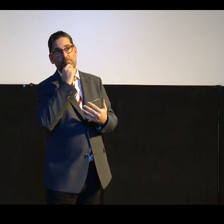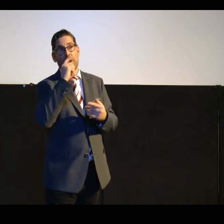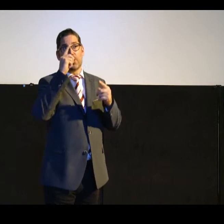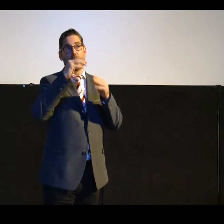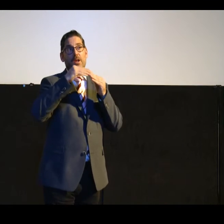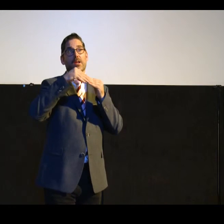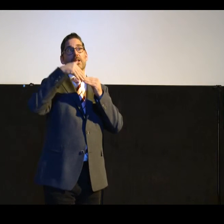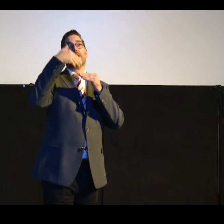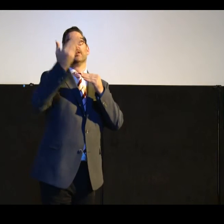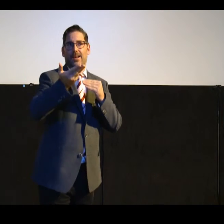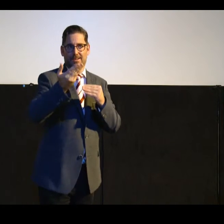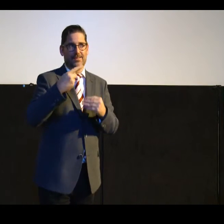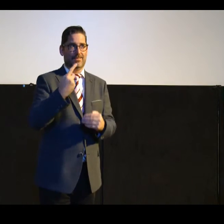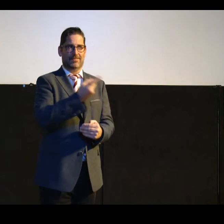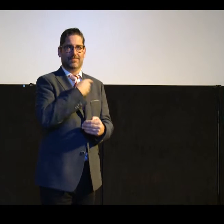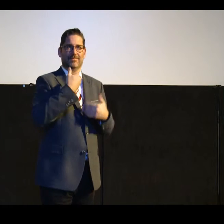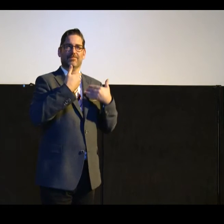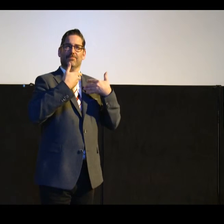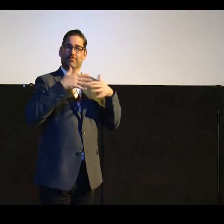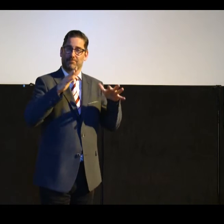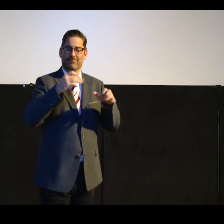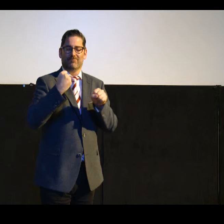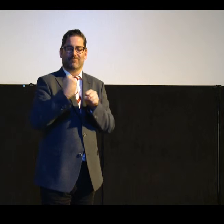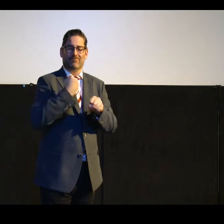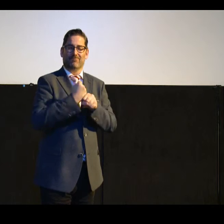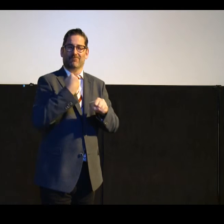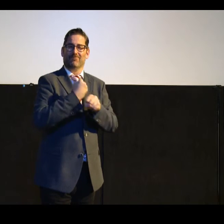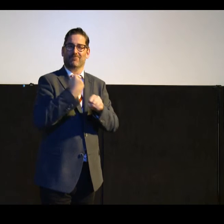Hemos visto este vídeo en el Sistema Internacional.